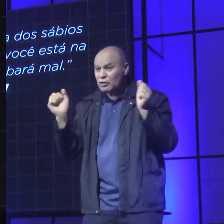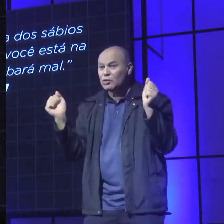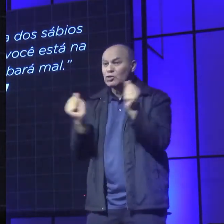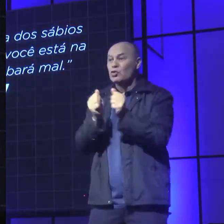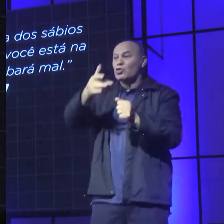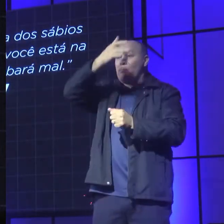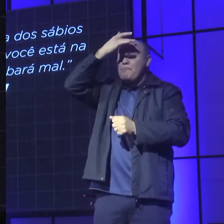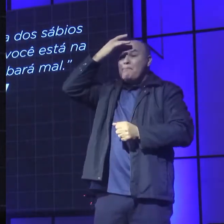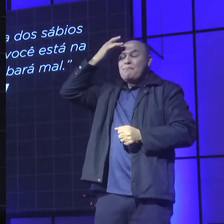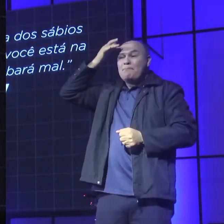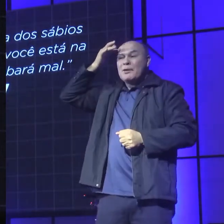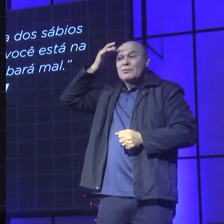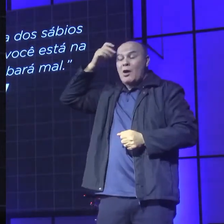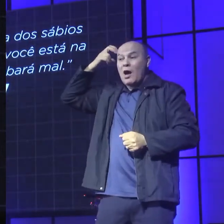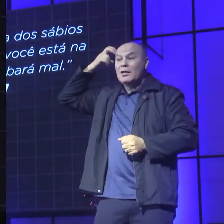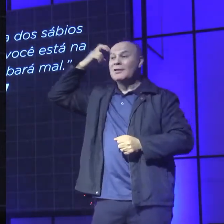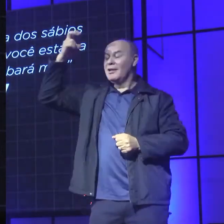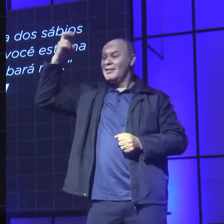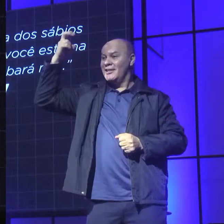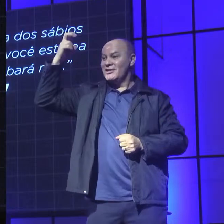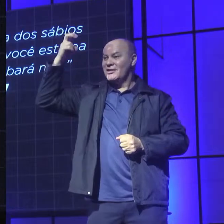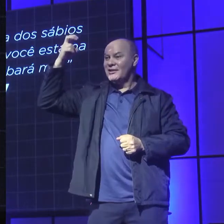você está na companhia de pessoas